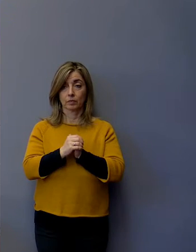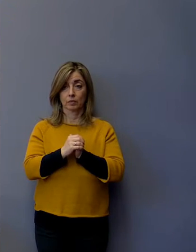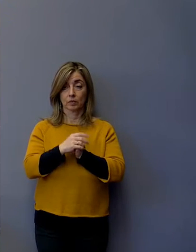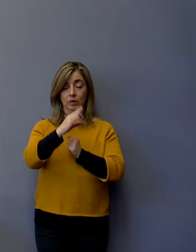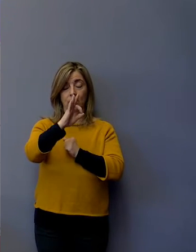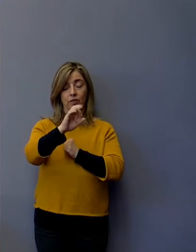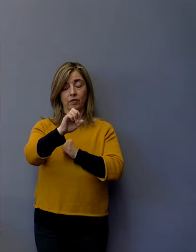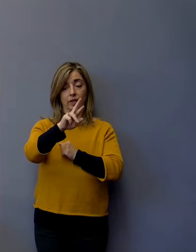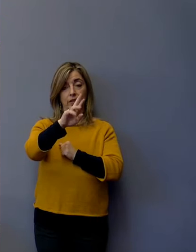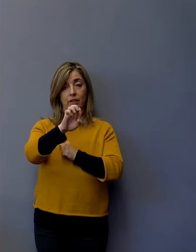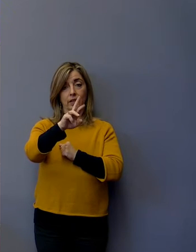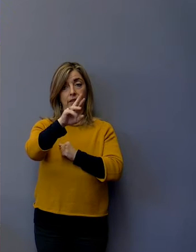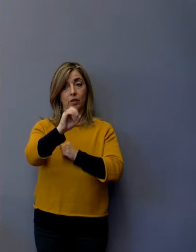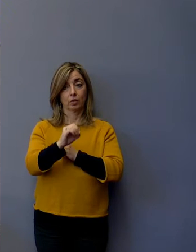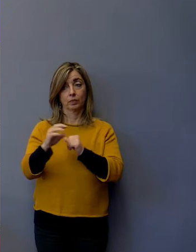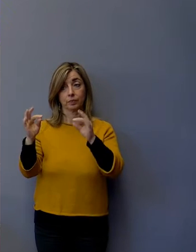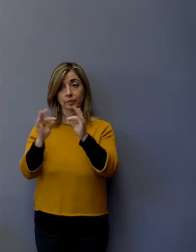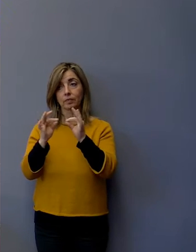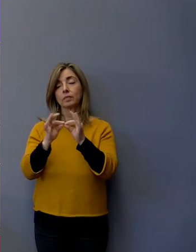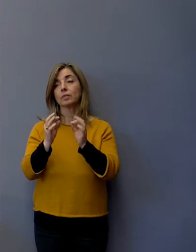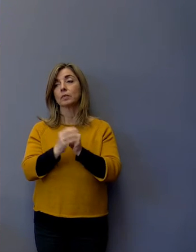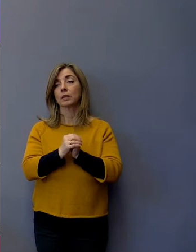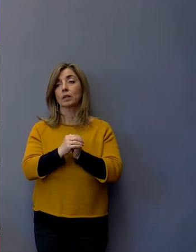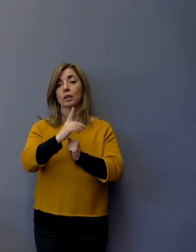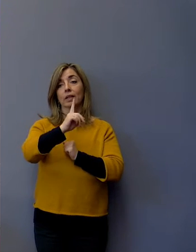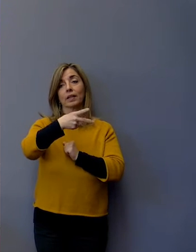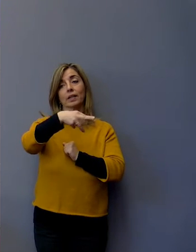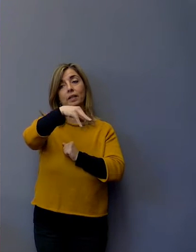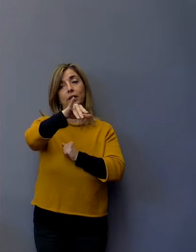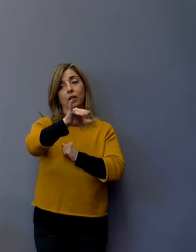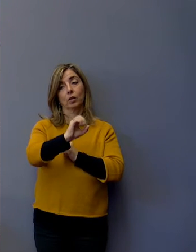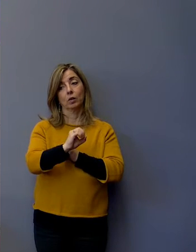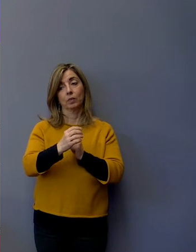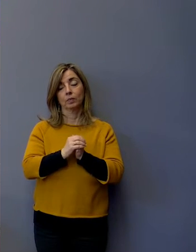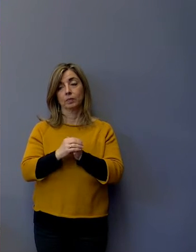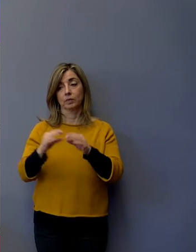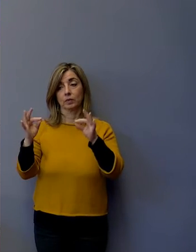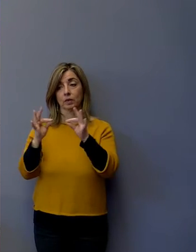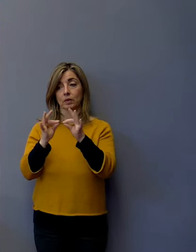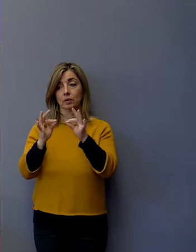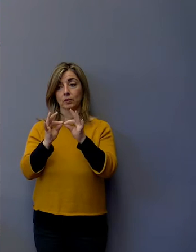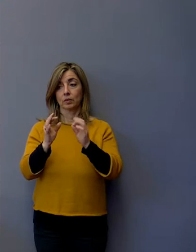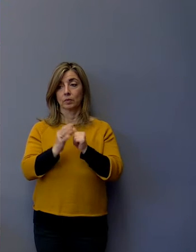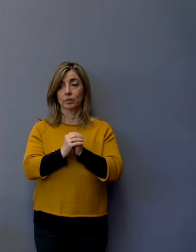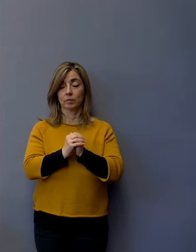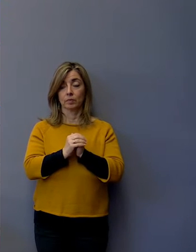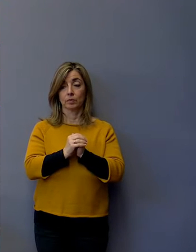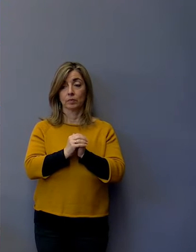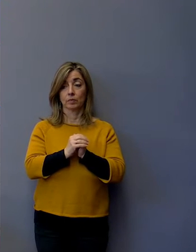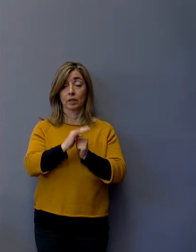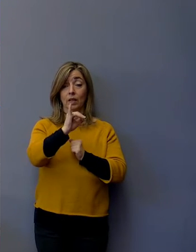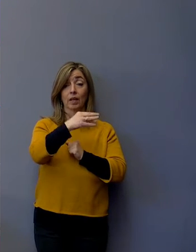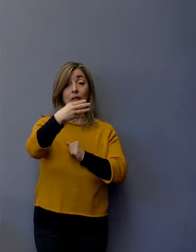ferrero favorevole consigliere grillo favorevole consigliere